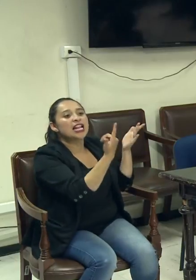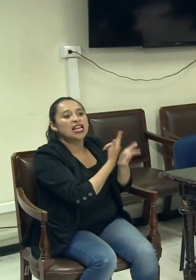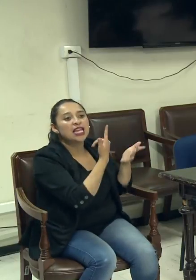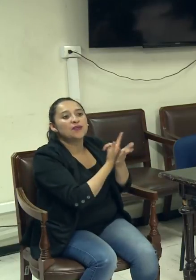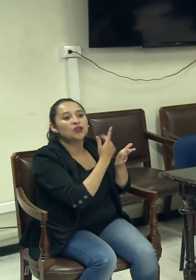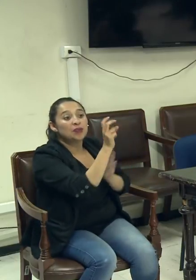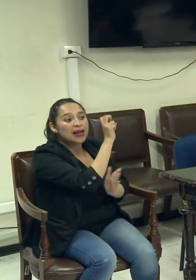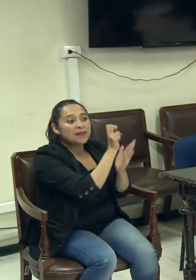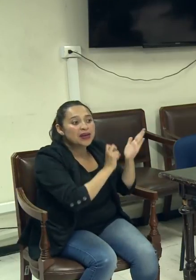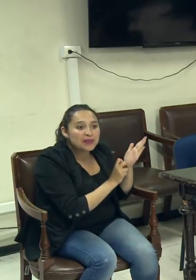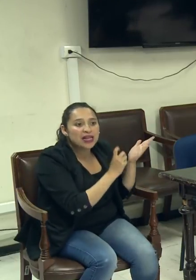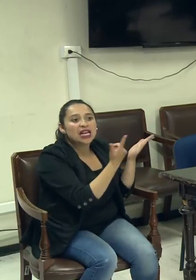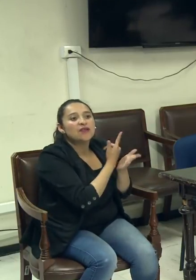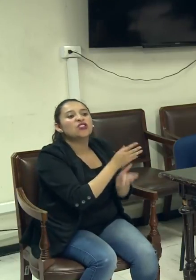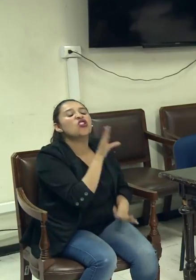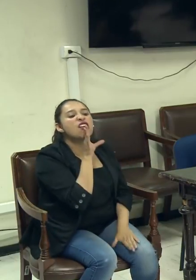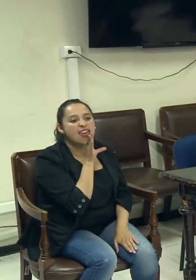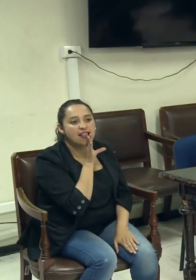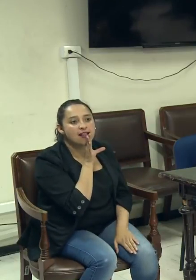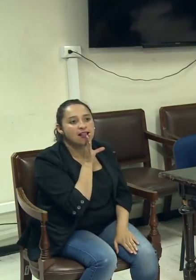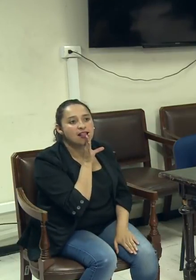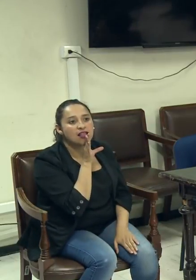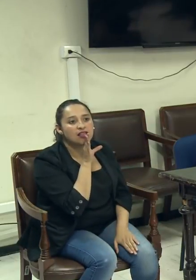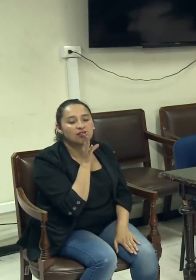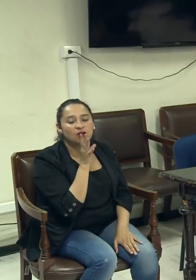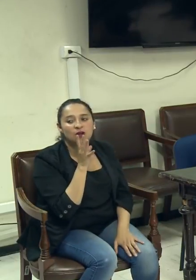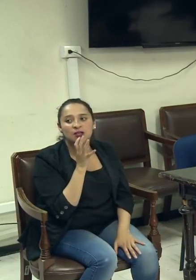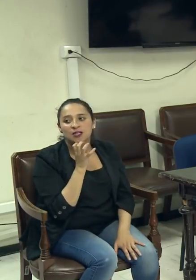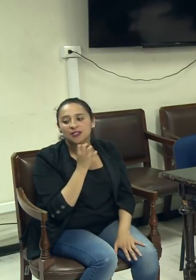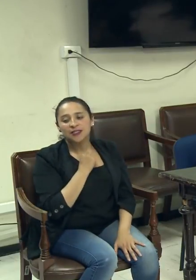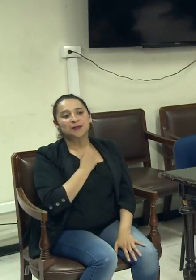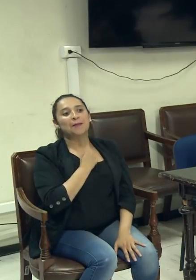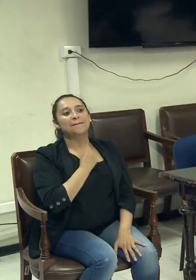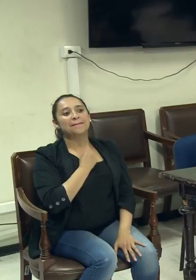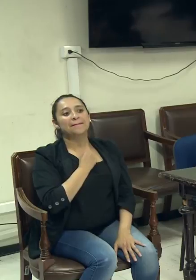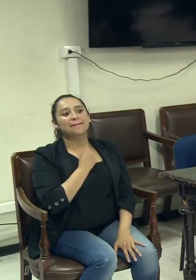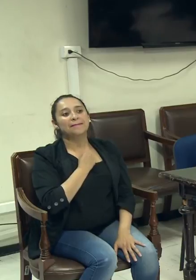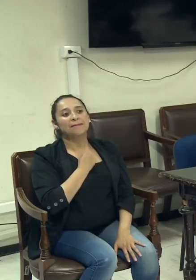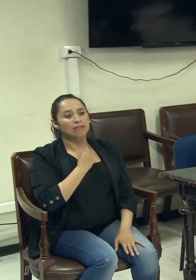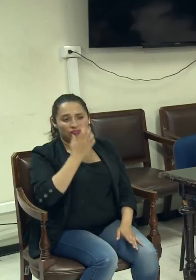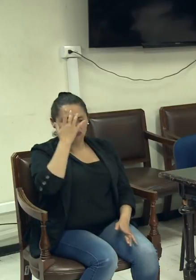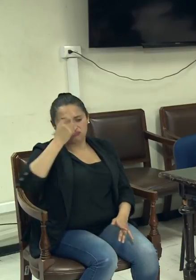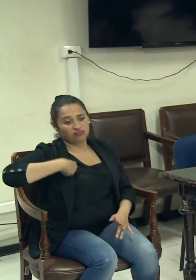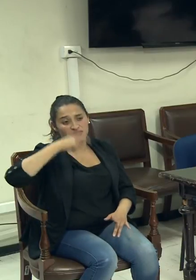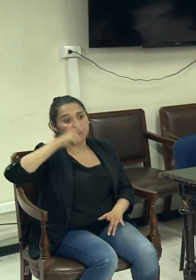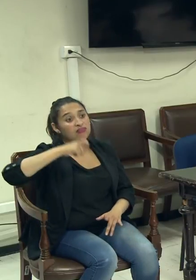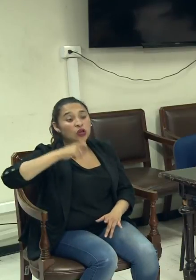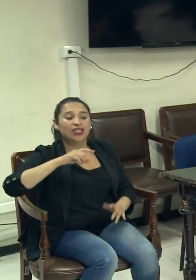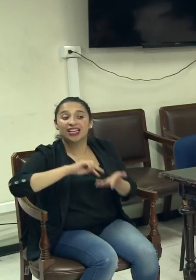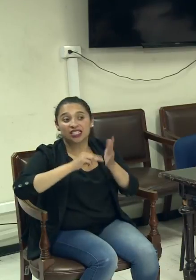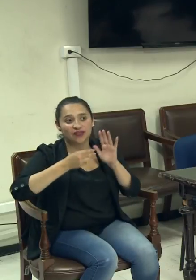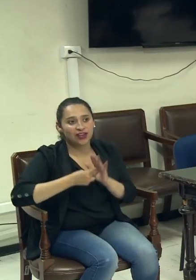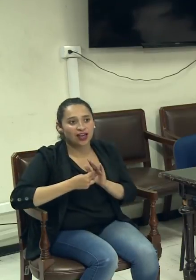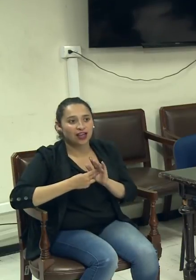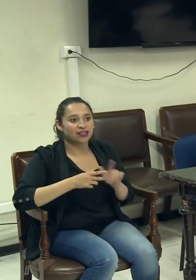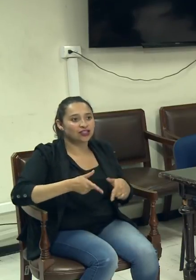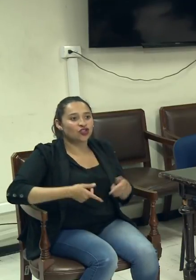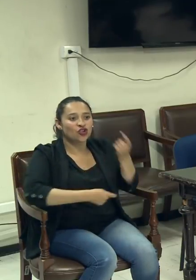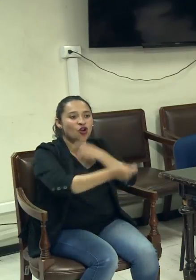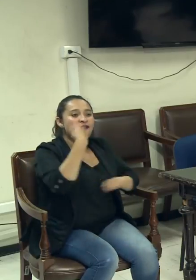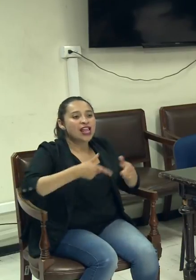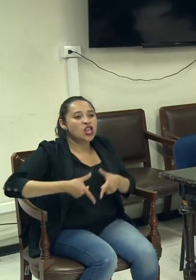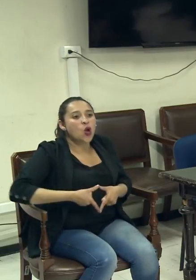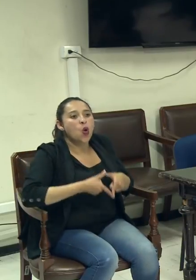Donde una figura de dirigente, ese dirigente casi siempre es un hombre. Y casi